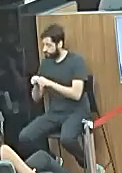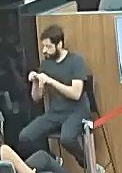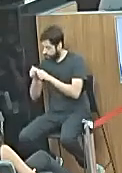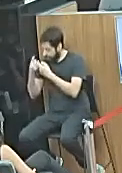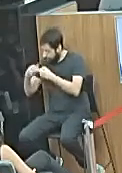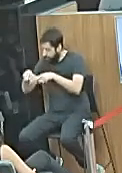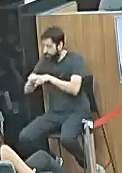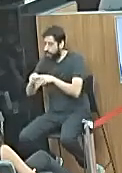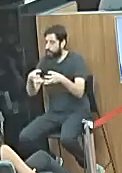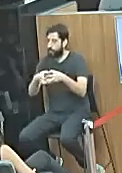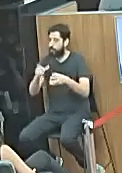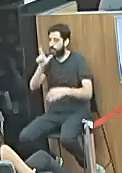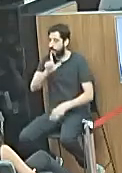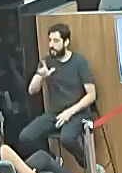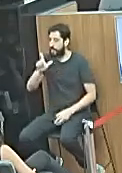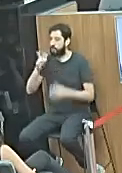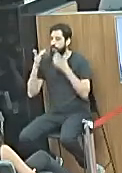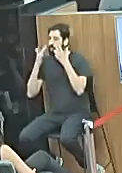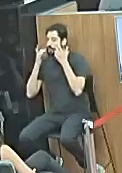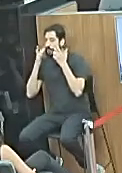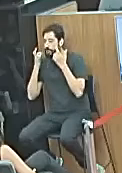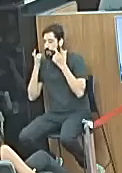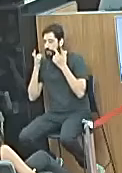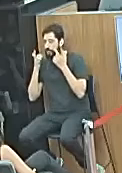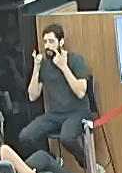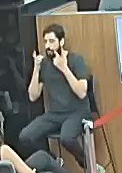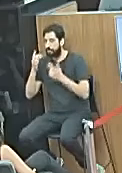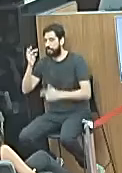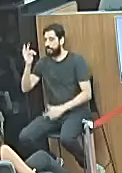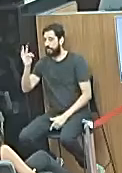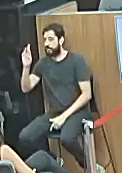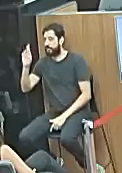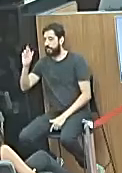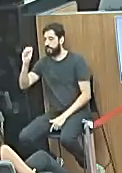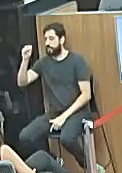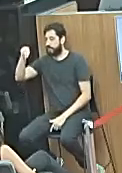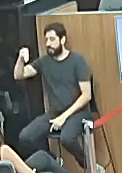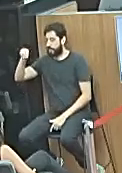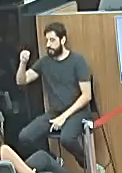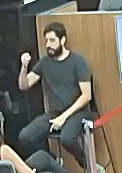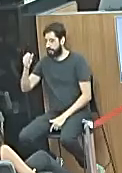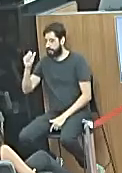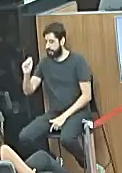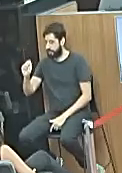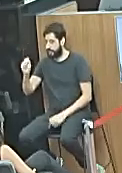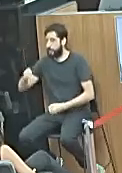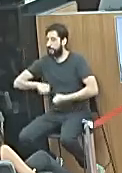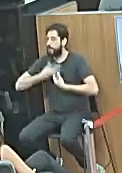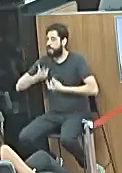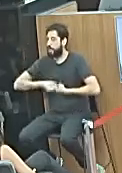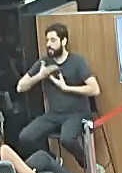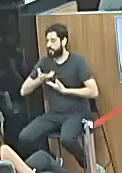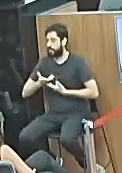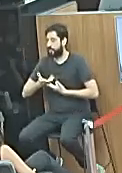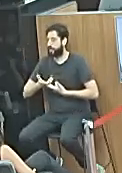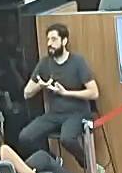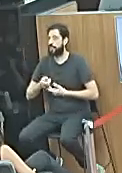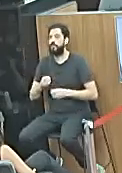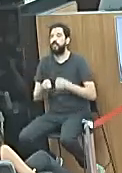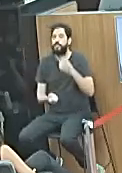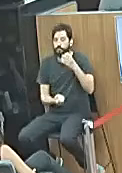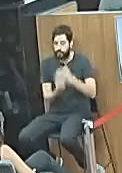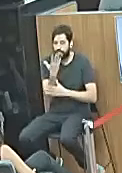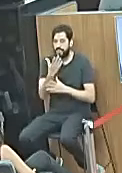e teatro tranca transa poética realizar editais de